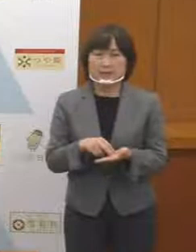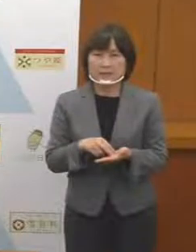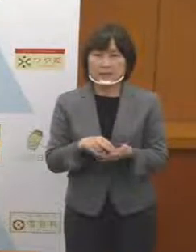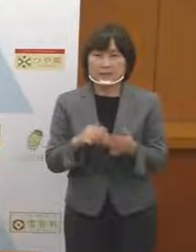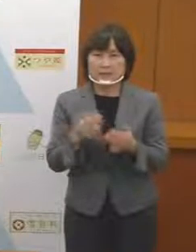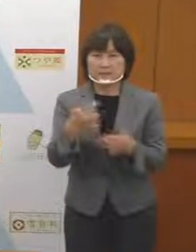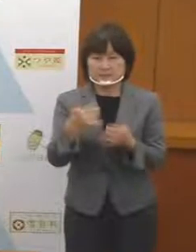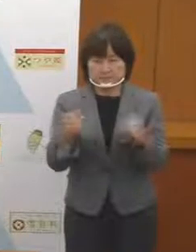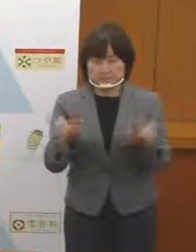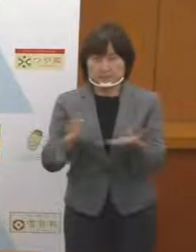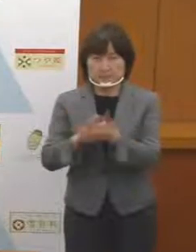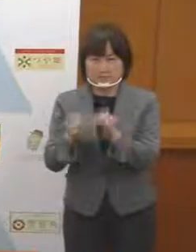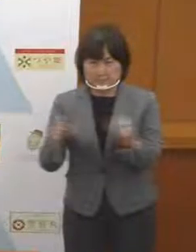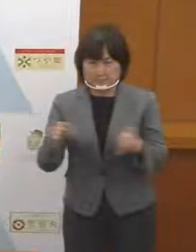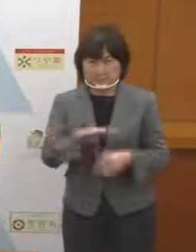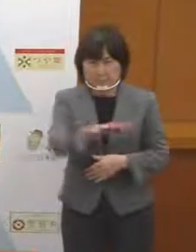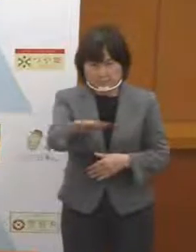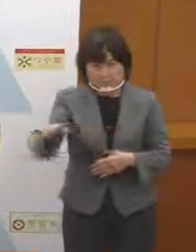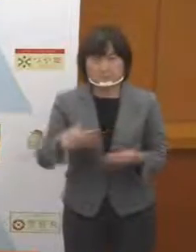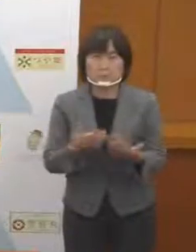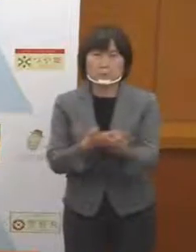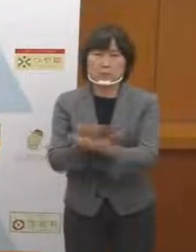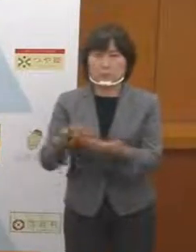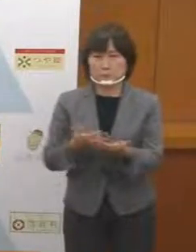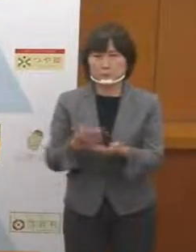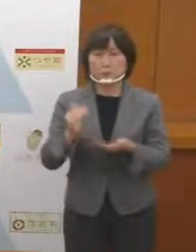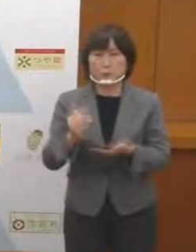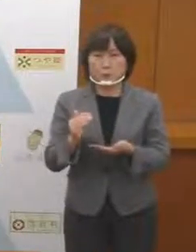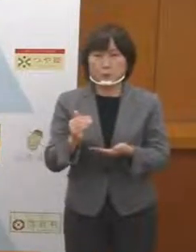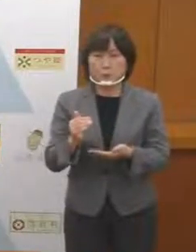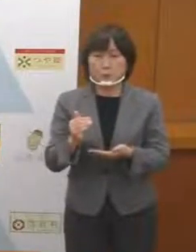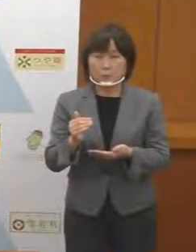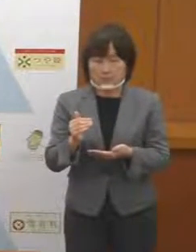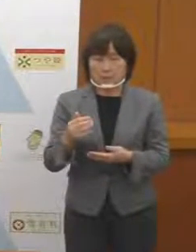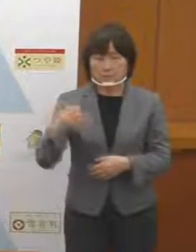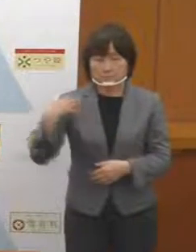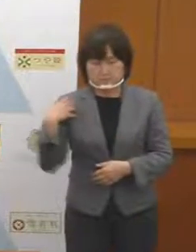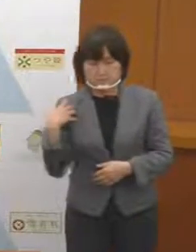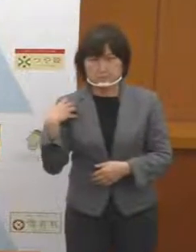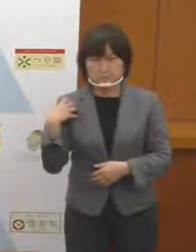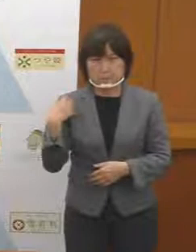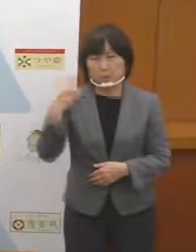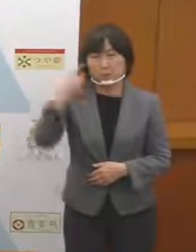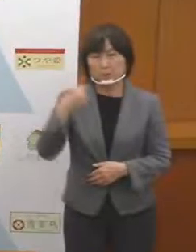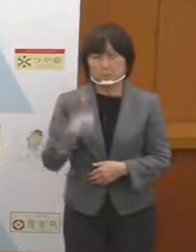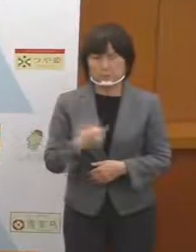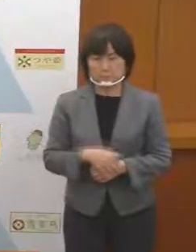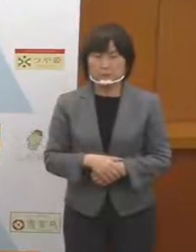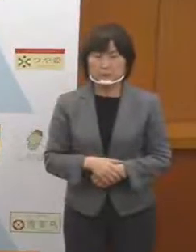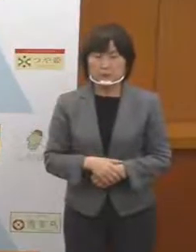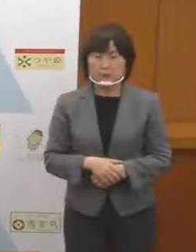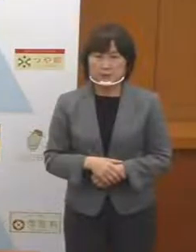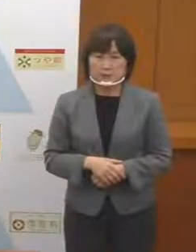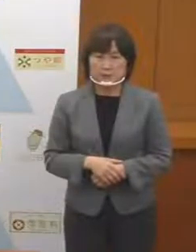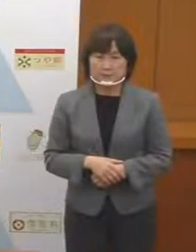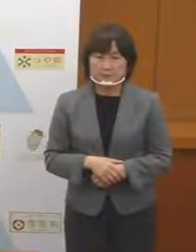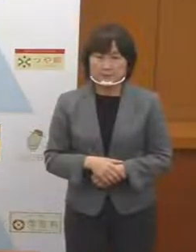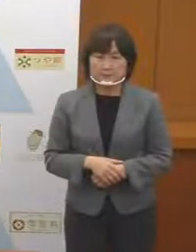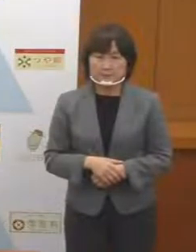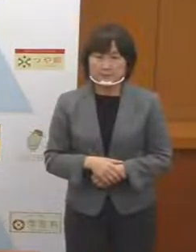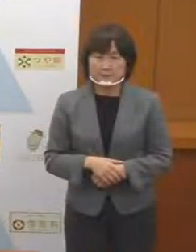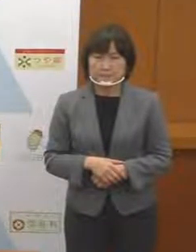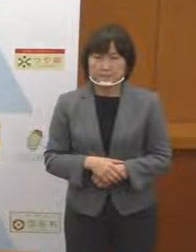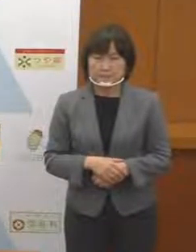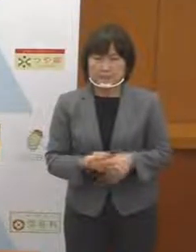市民の皆さんと触れ合ういうことそれが使命だと思っておりますので素直